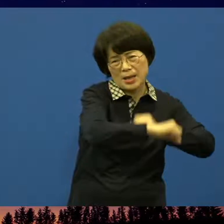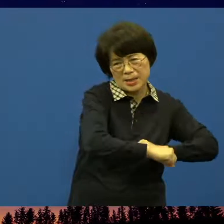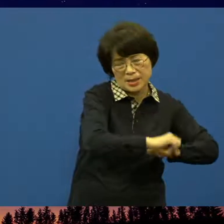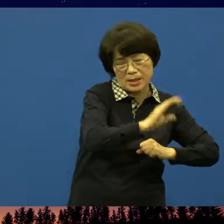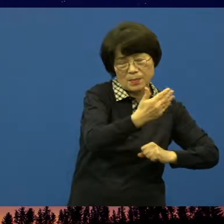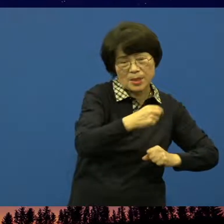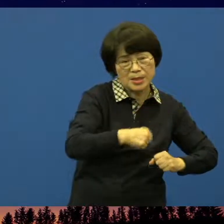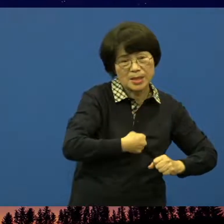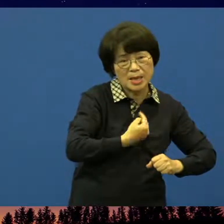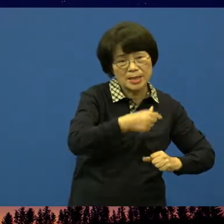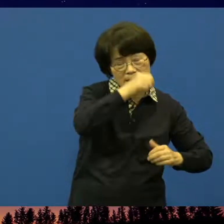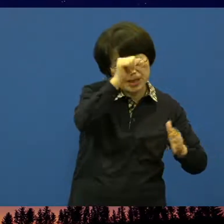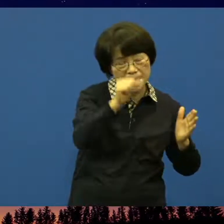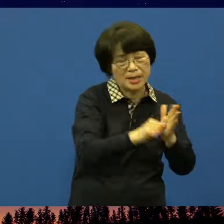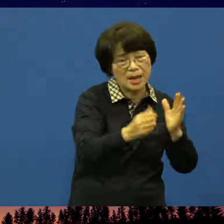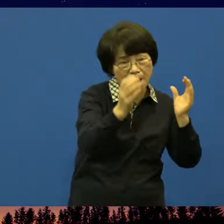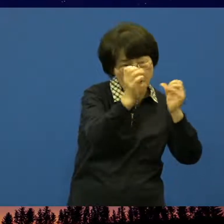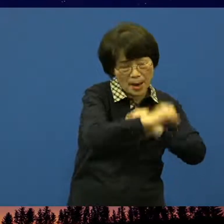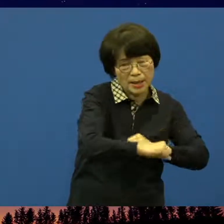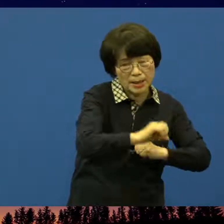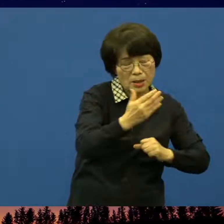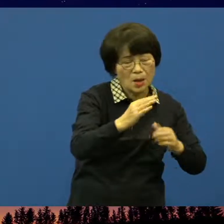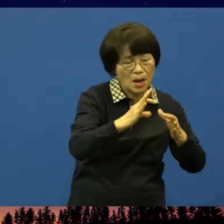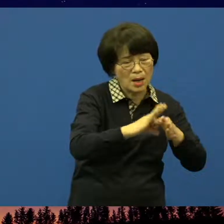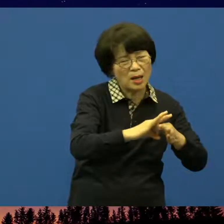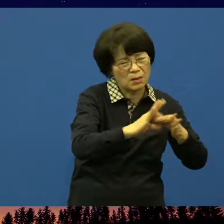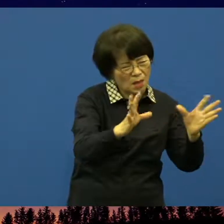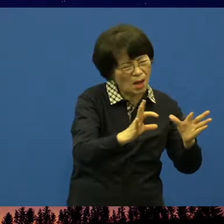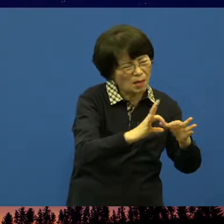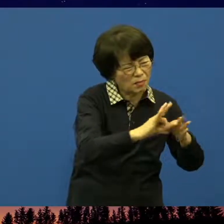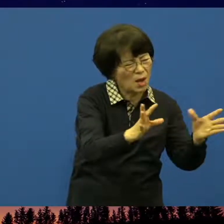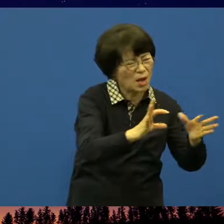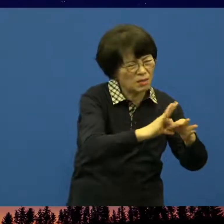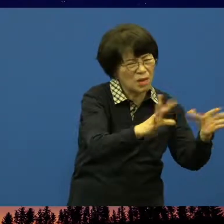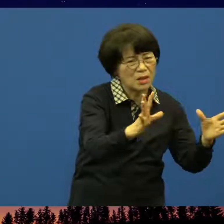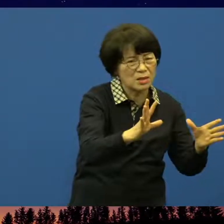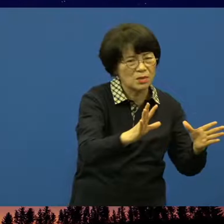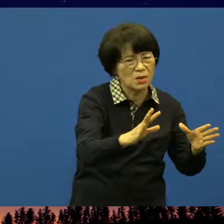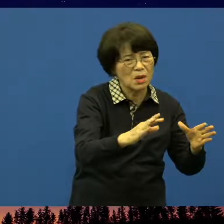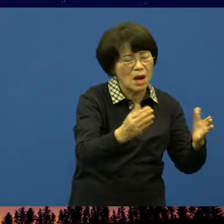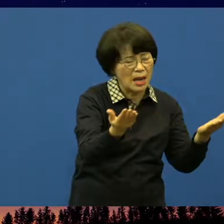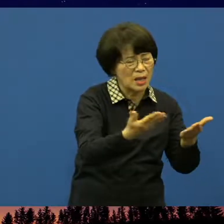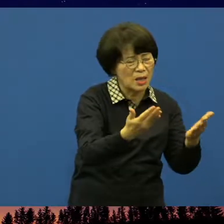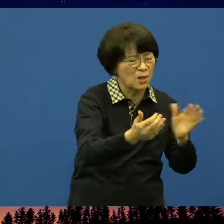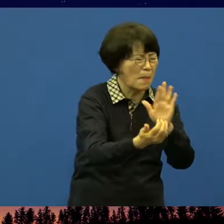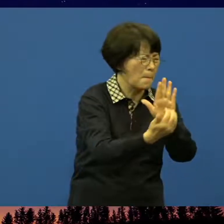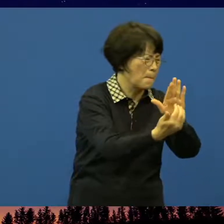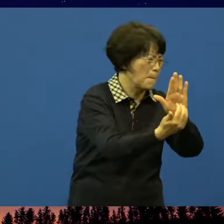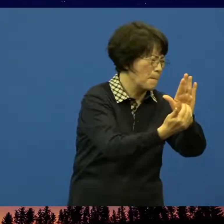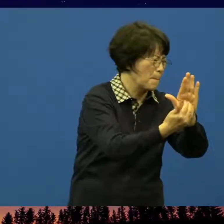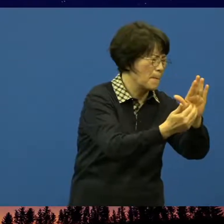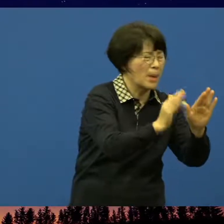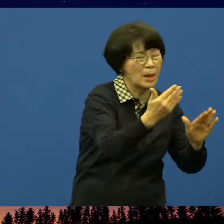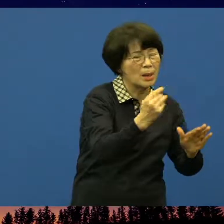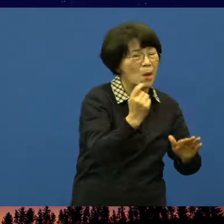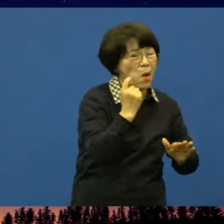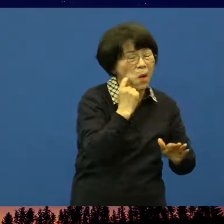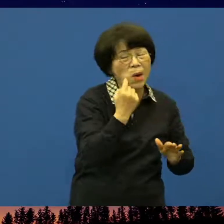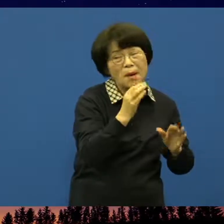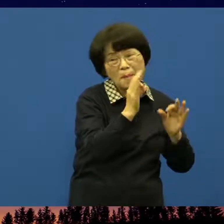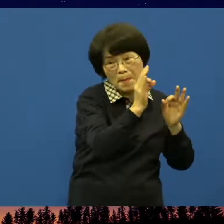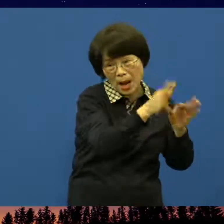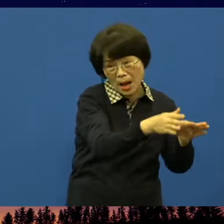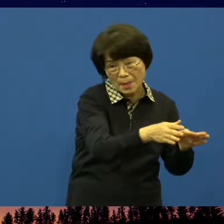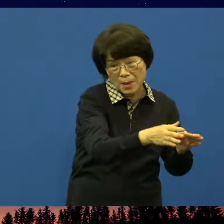자기 인생을 망가뜨리는 거예요. 모든 관계도 망가뜨리고 모든 하는 일도 다 망가지게 돼 있어요. 그 거짓말을 하게 되면. 세상은